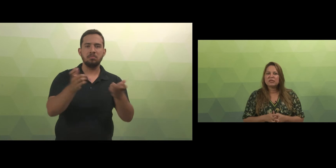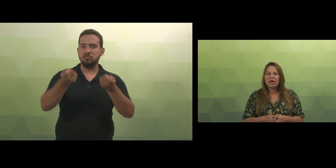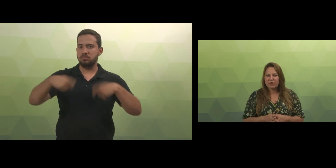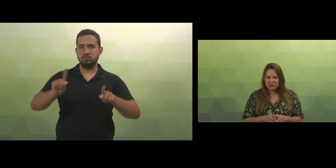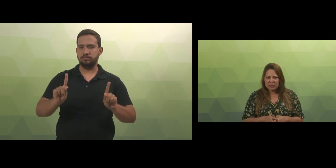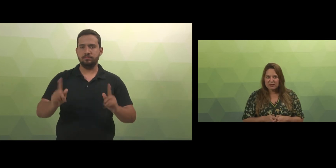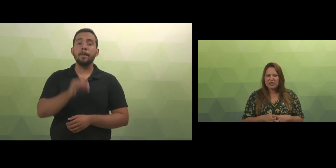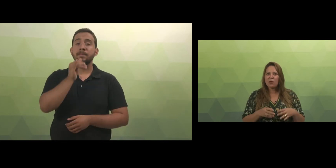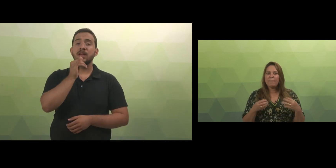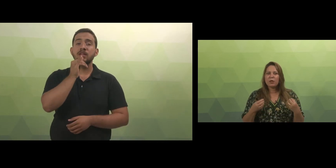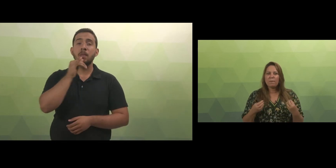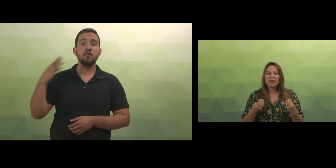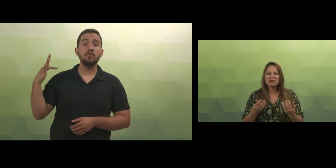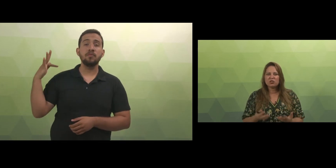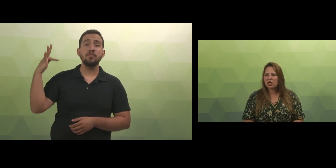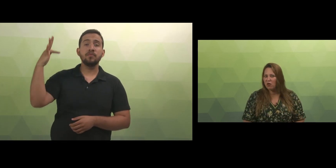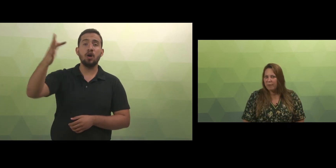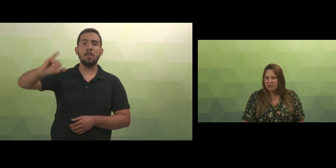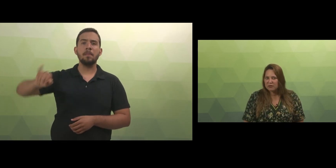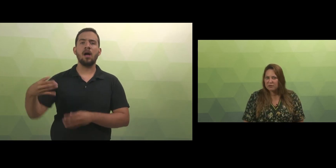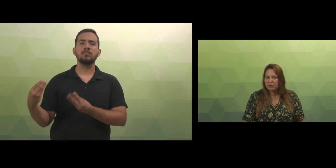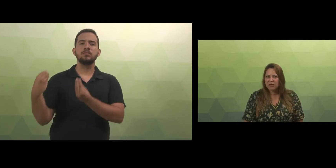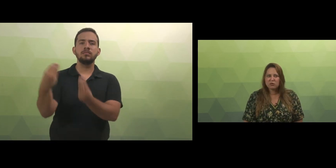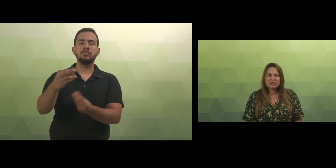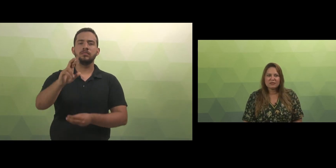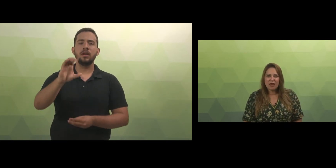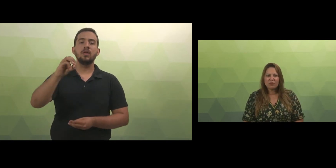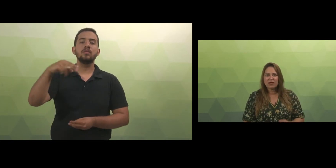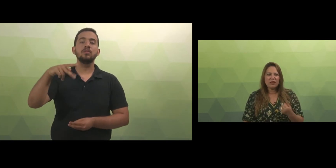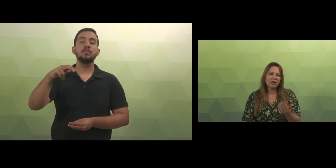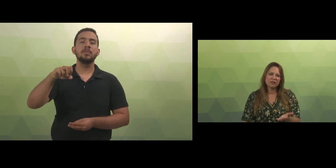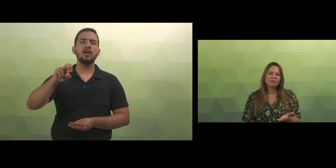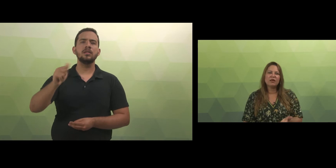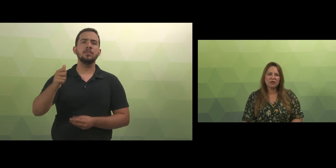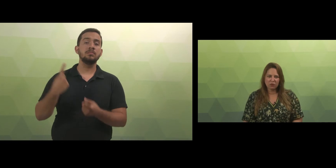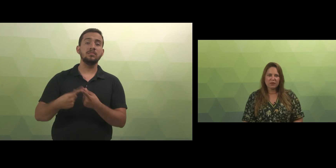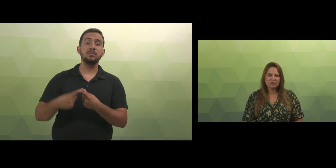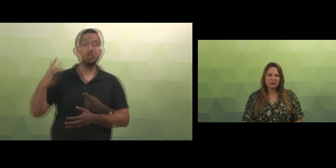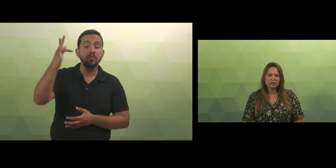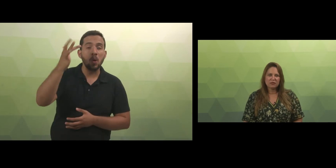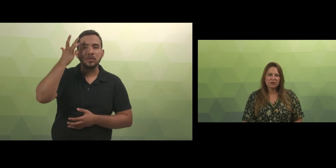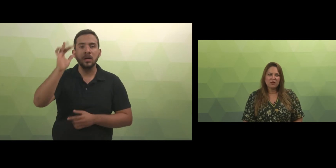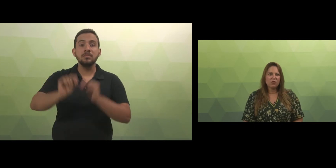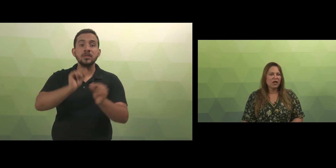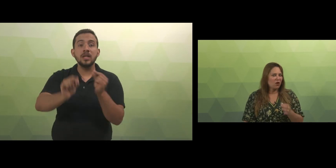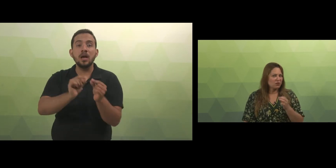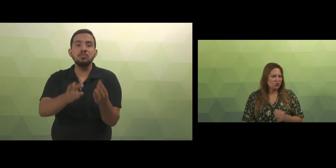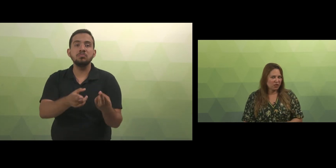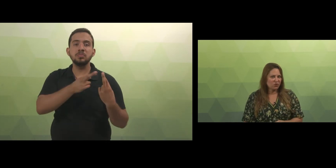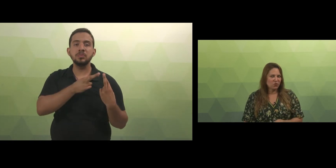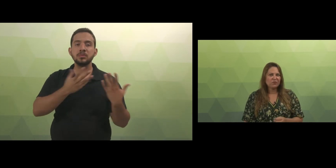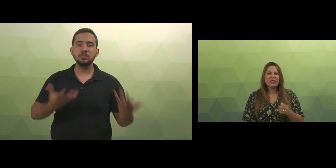eu vou citar para vocês é uma promessa de recompensa, porque não se sabe quem irá receber a recompensa. O